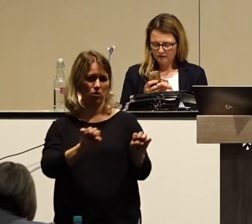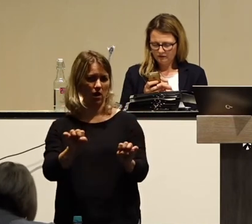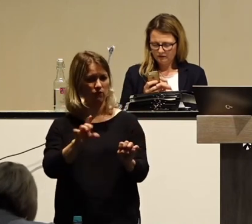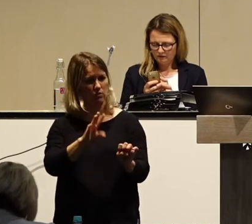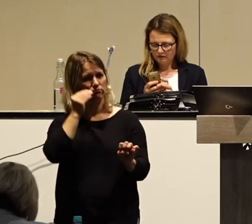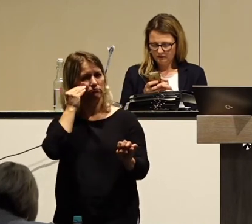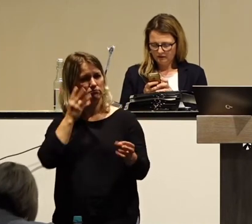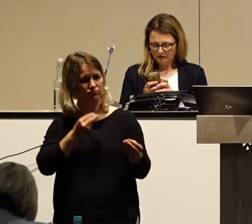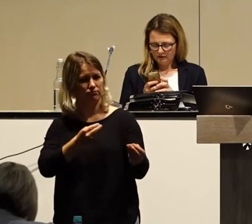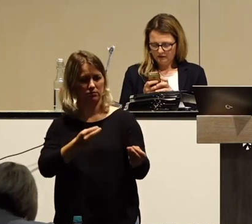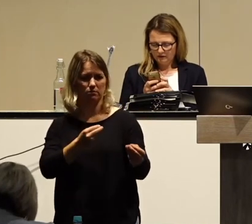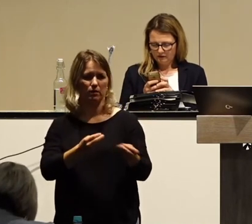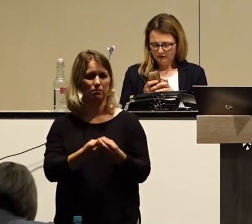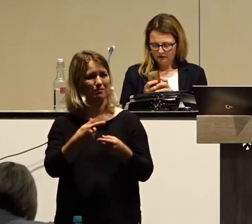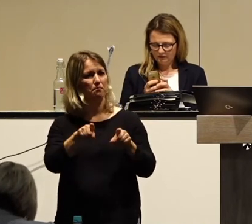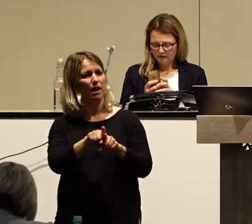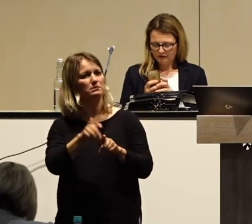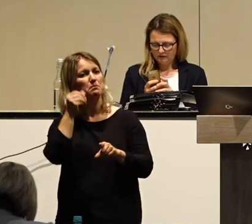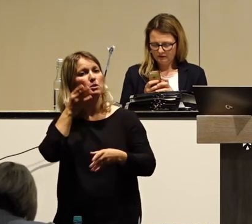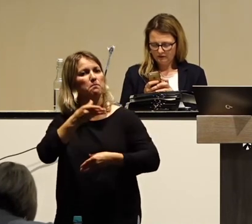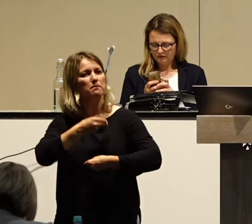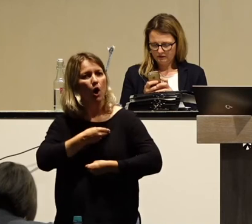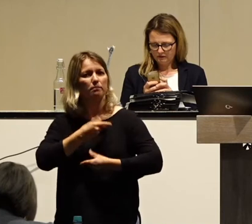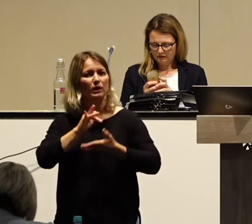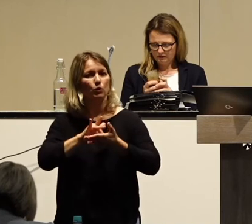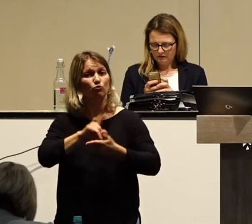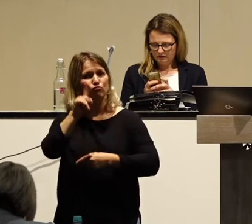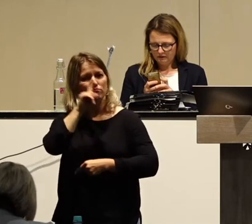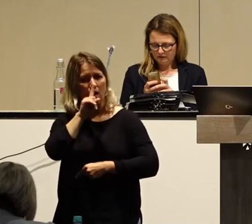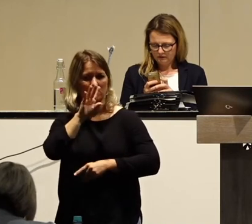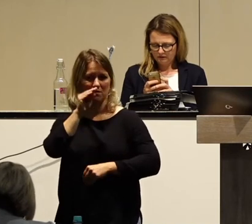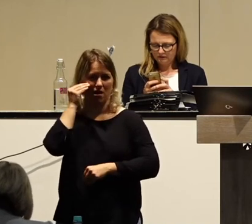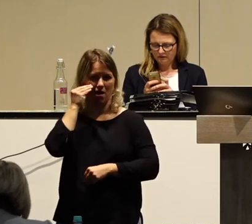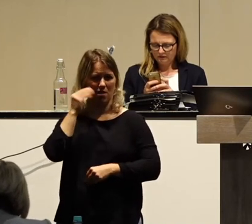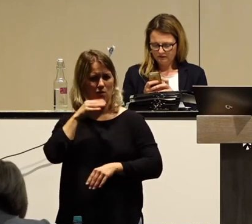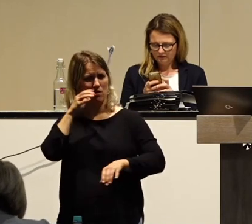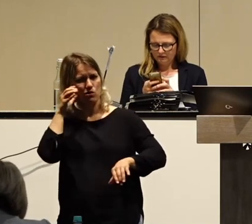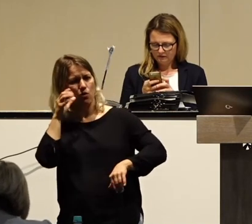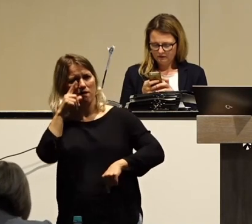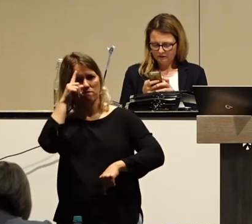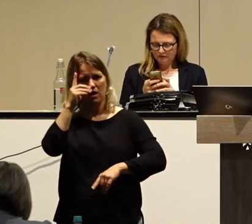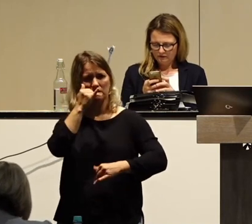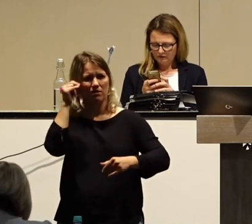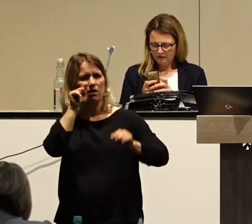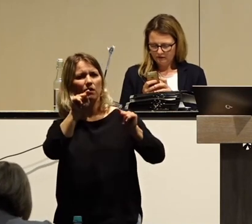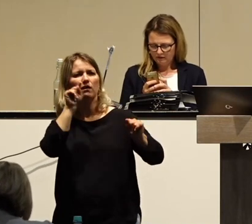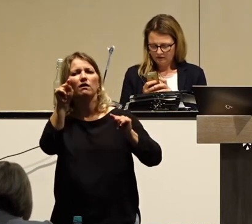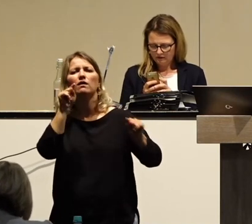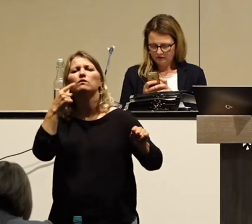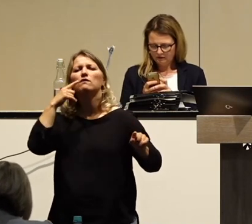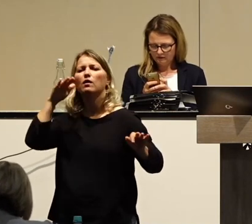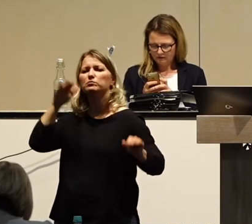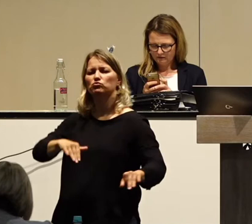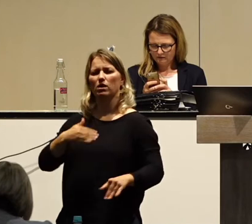ermöglichen als ein Freizeitangebot. Bildung, weil es Spaß macht, was zu lernen, weil es cool ist, zu wissen, wie Dinge funktionieren, Und